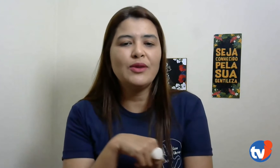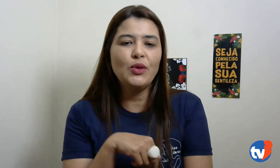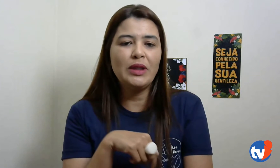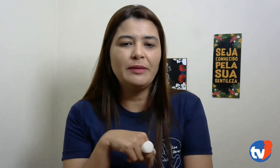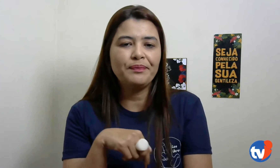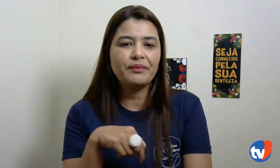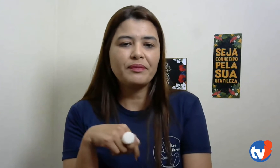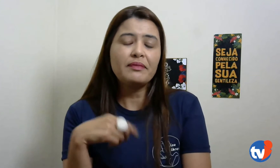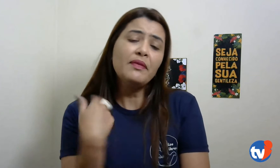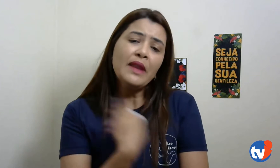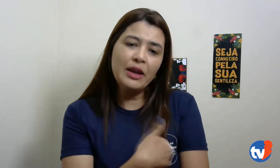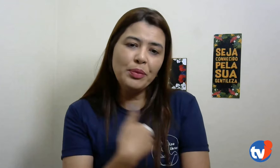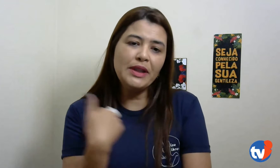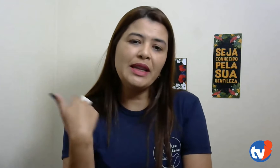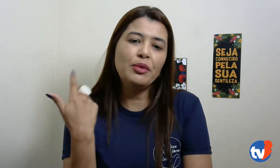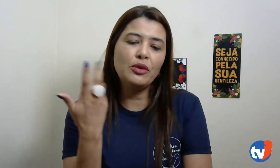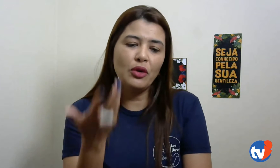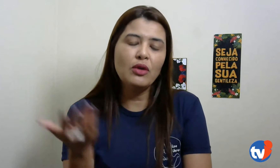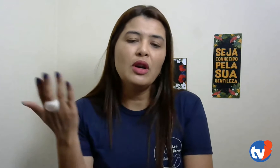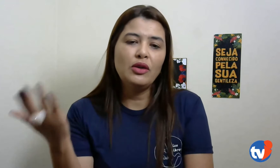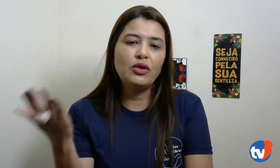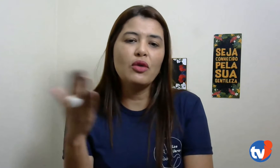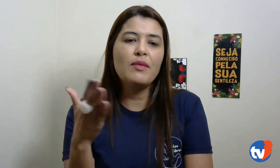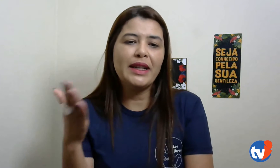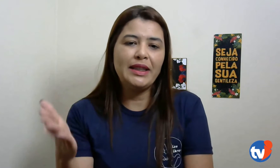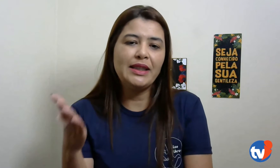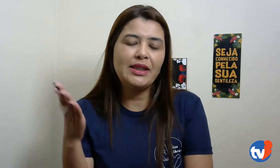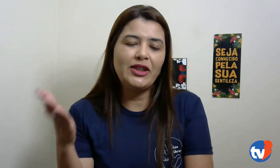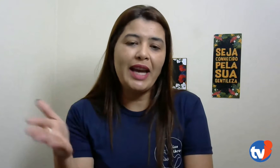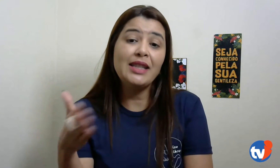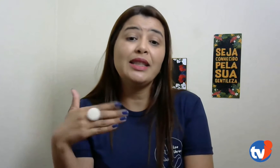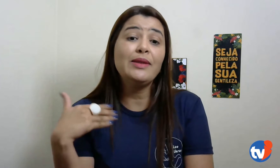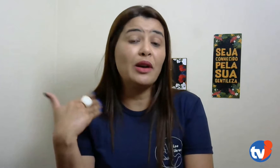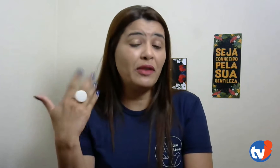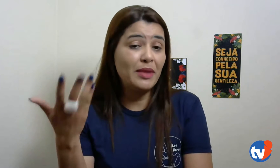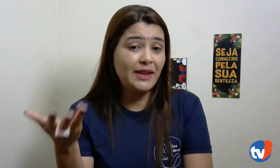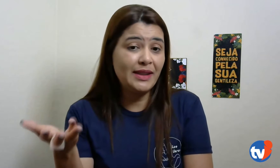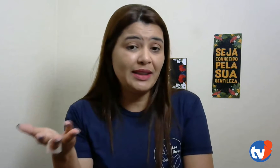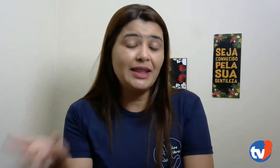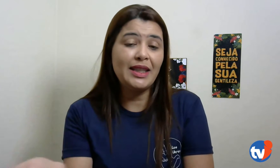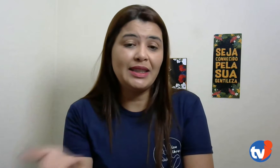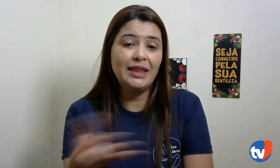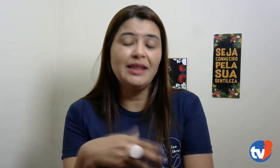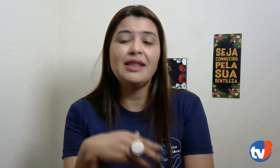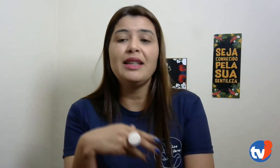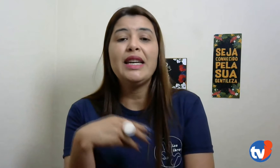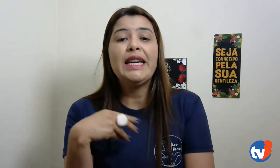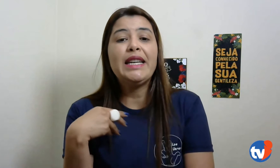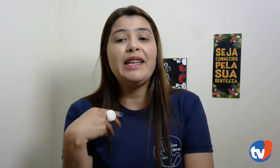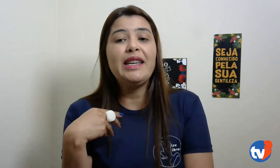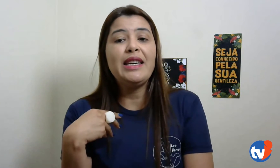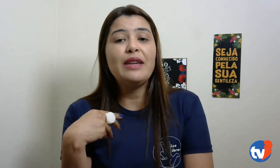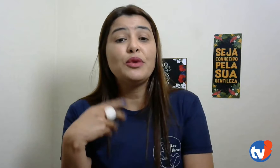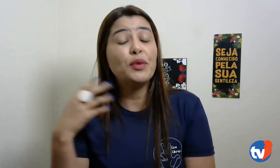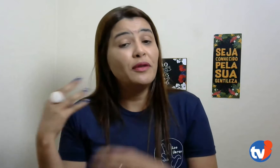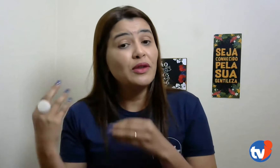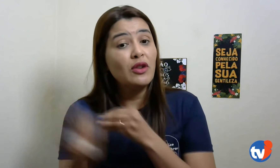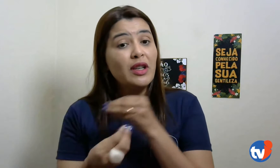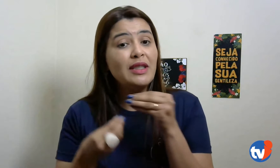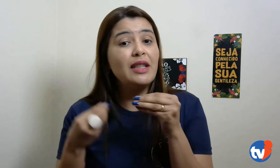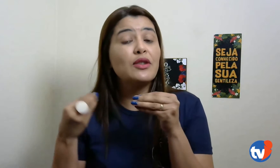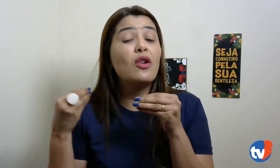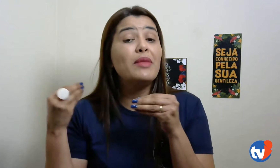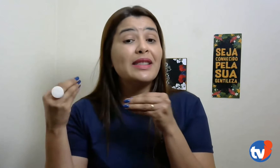a criança surda. Eu, por exemplo, estou com uma criança de 10 anos alfabetizando essa criança, e